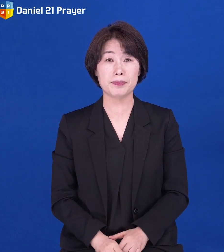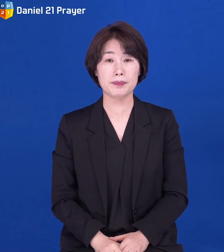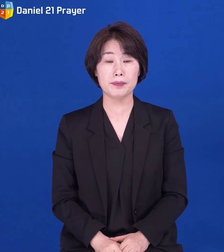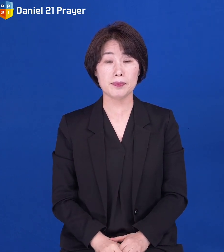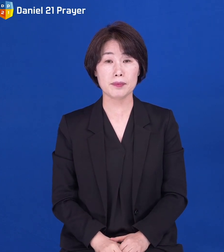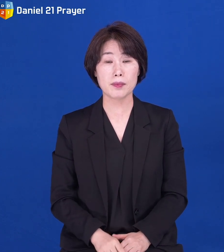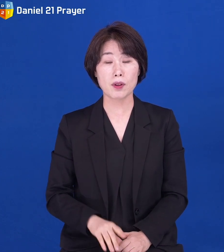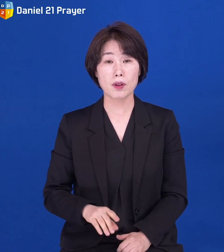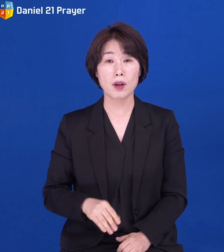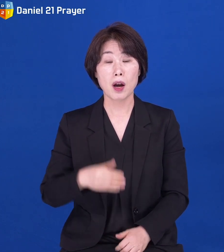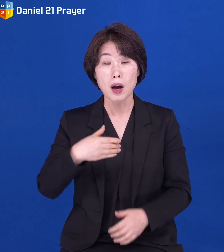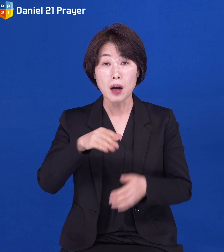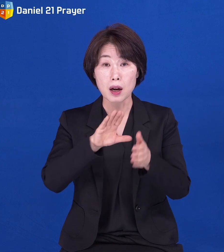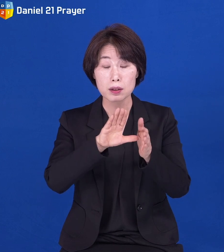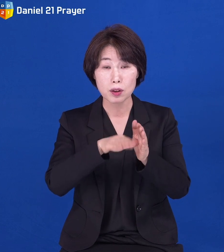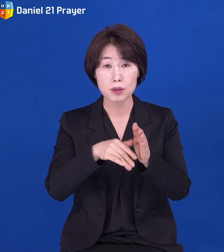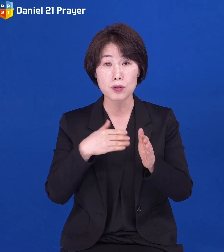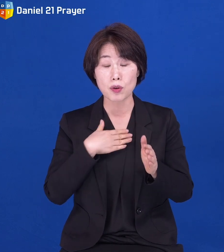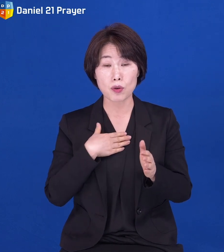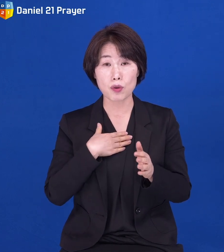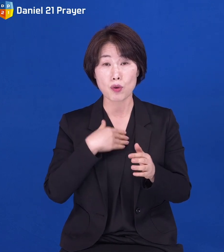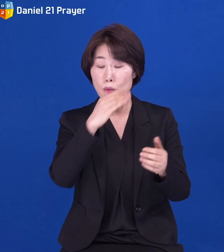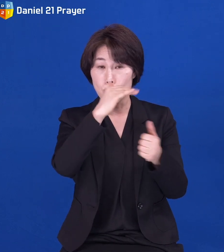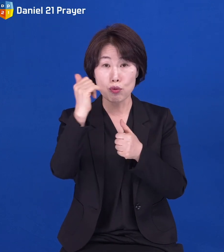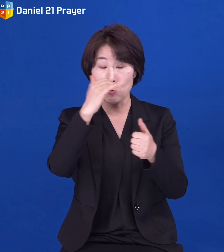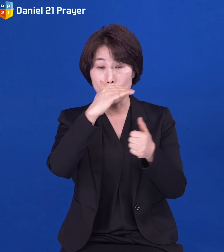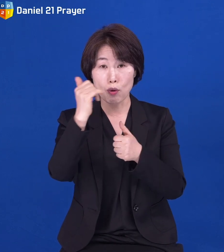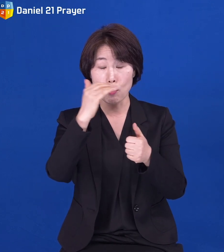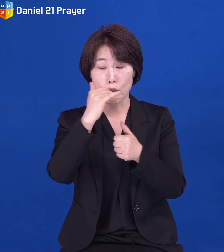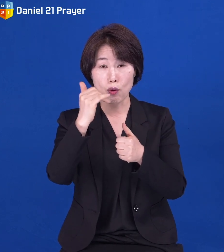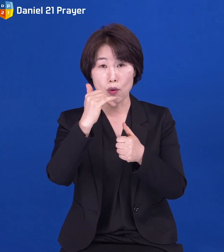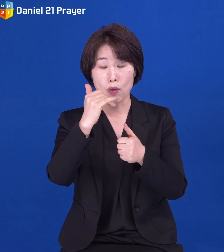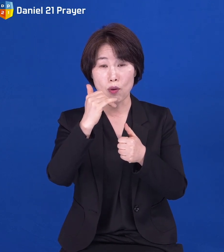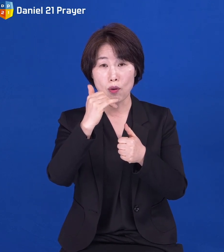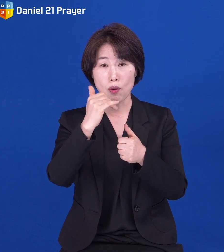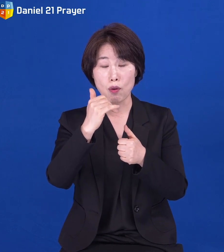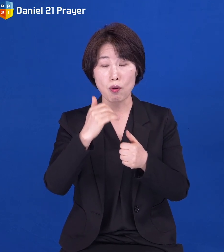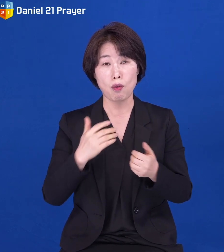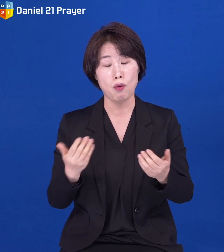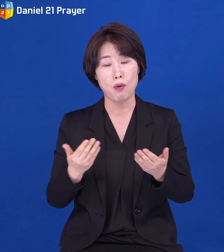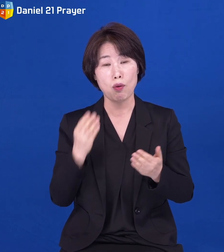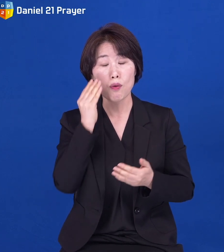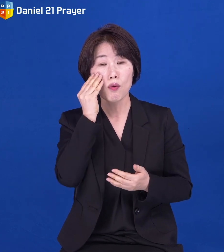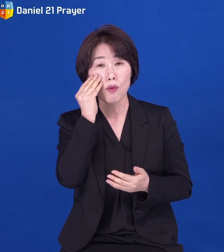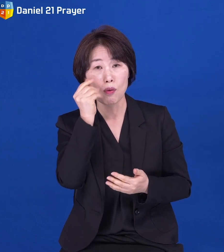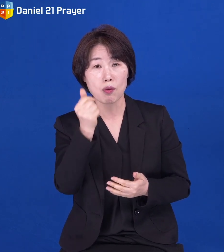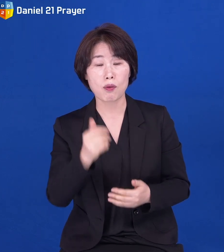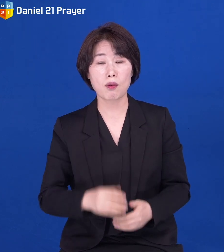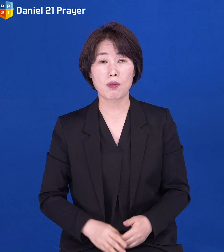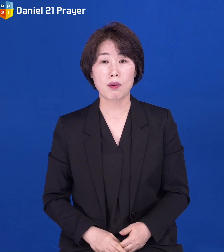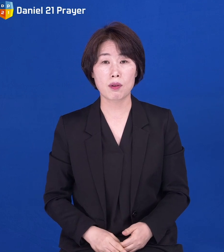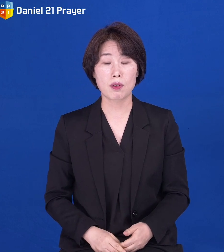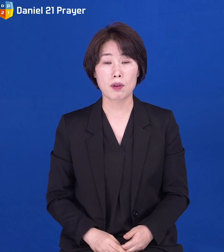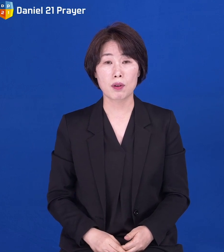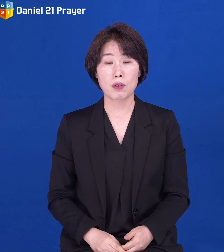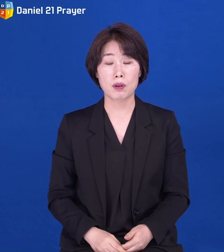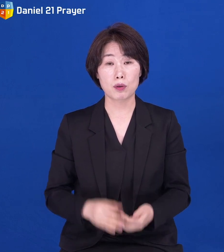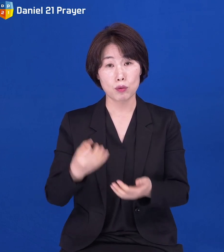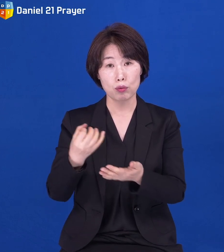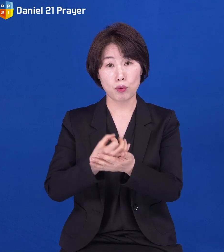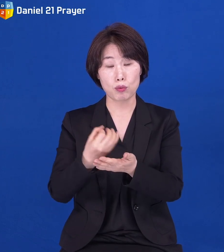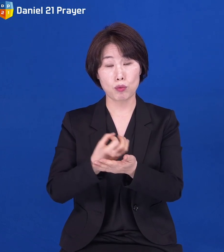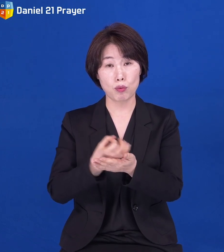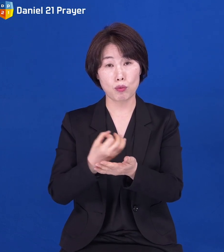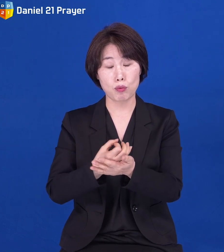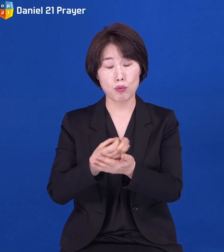어디 갈 때마다 저를 되게 그냥 정직원으로 채용을 하고 싶어 하시는 거예요. 근데 그러면서 제가 이제 페이를 올리고 막